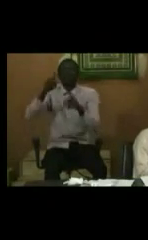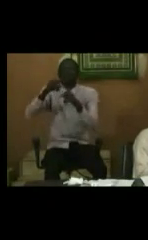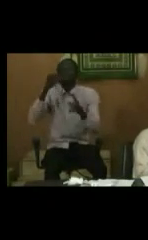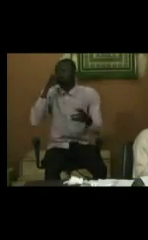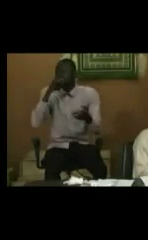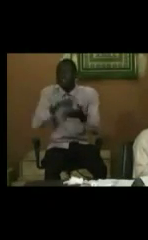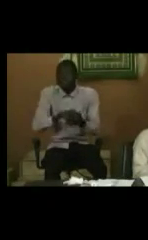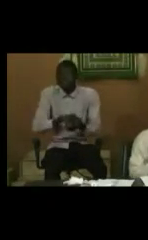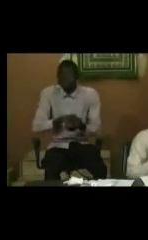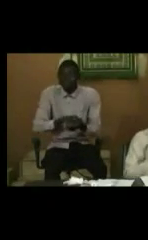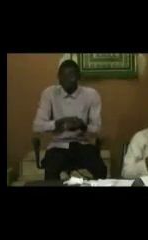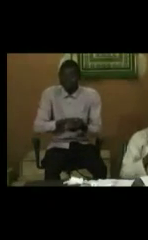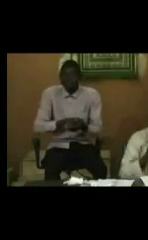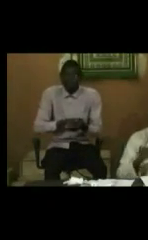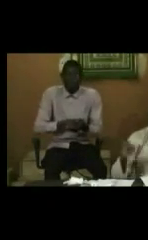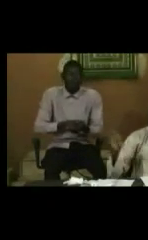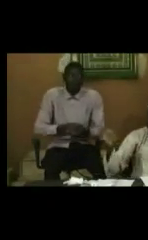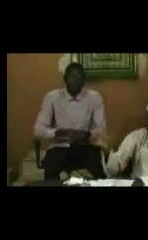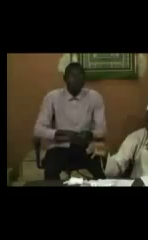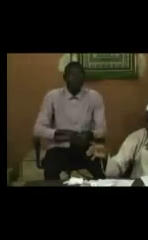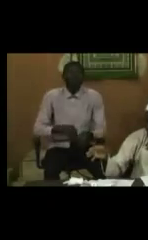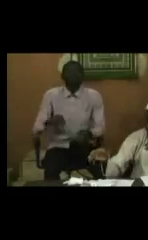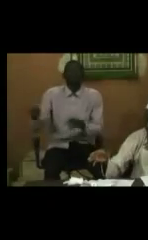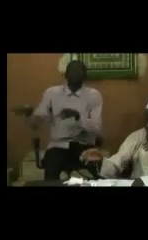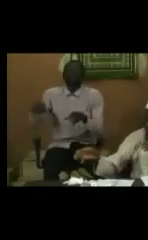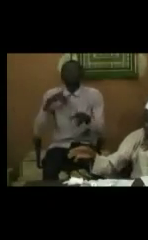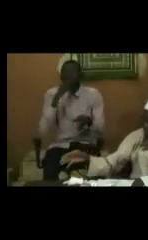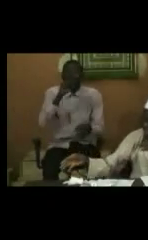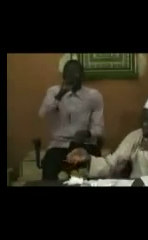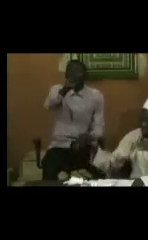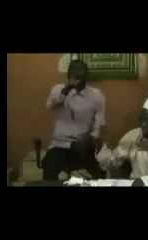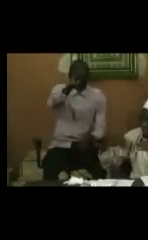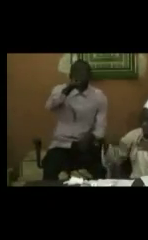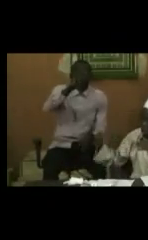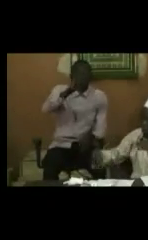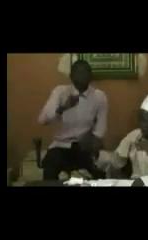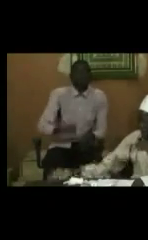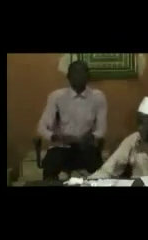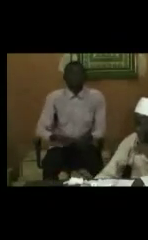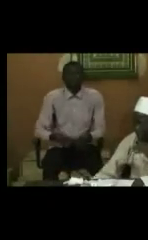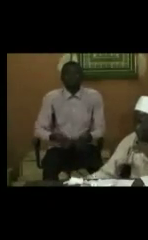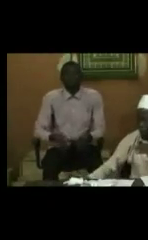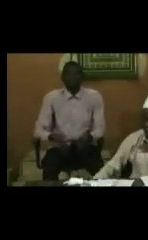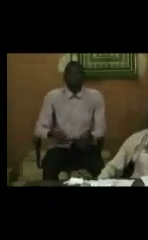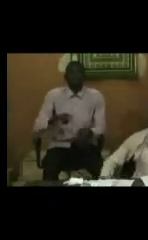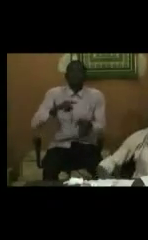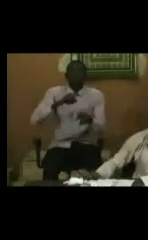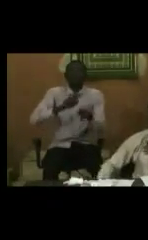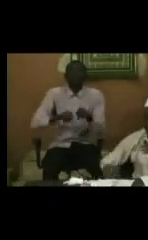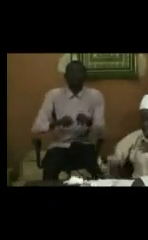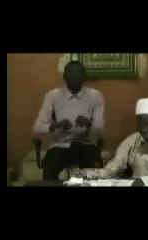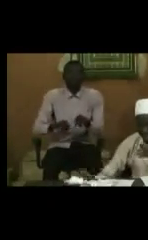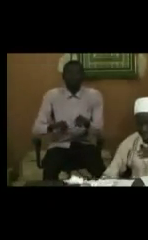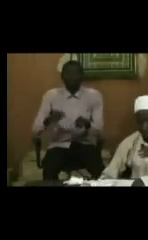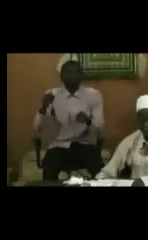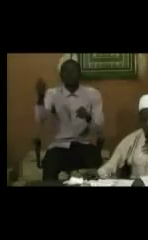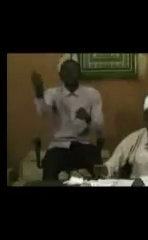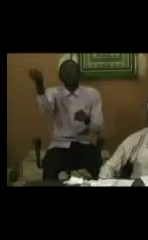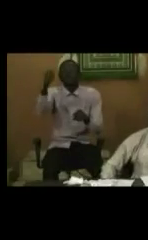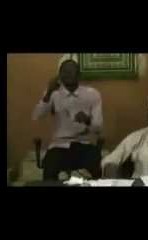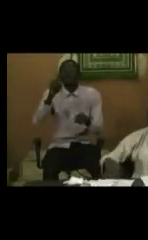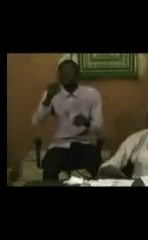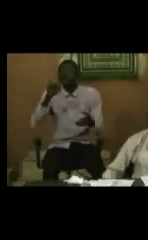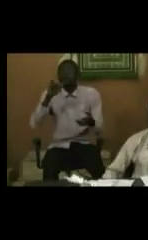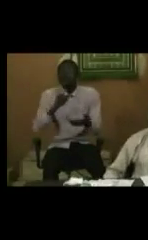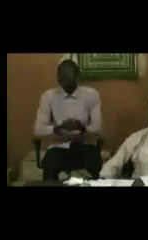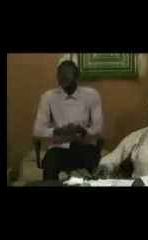lo wala adin yato sento payo enu ala to je alali tan to tun lohun